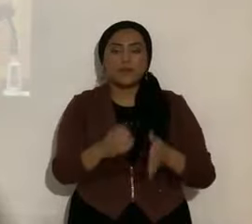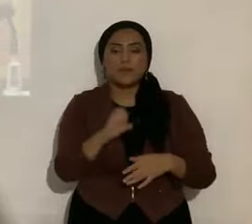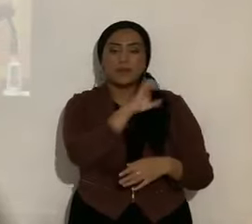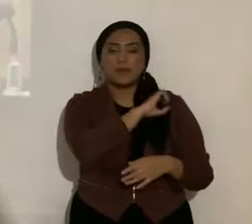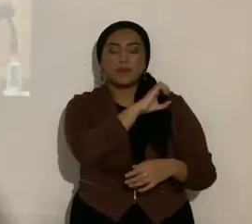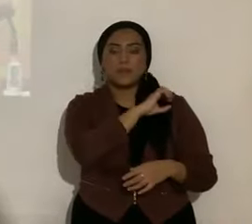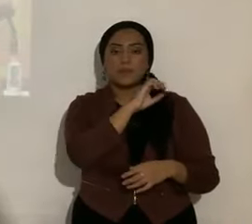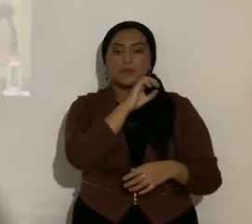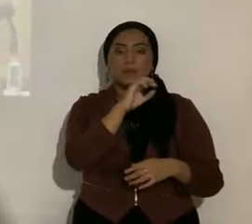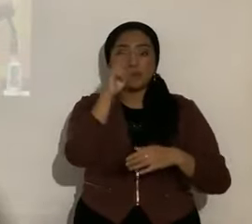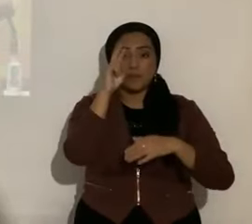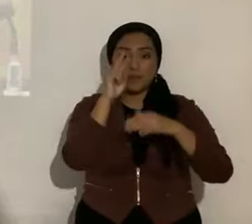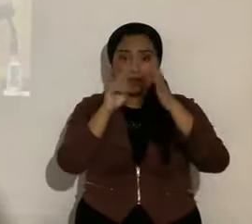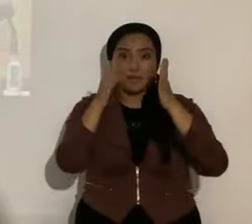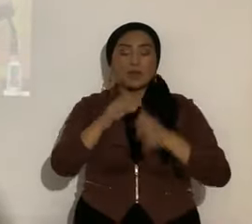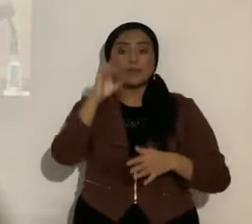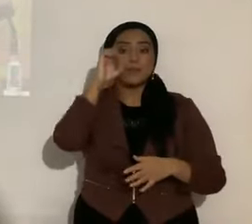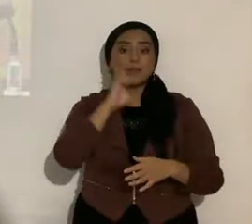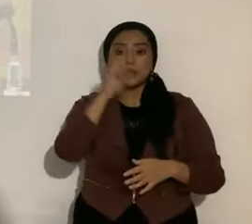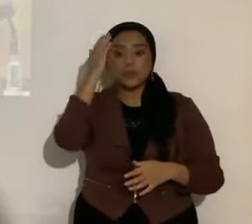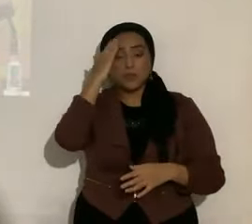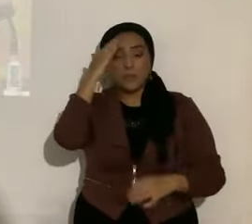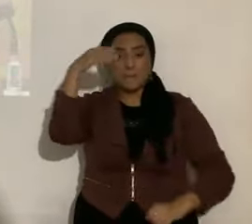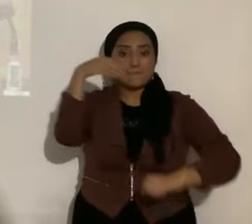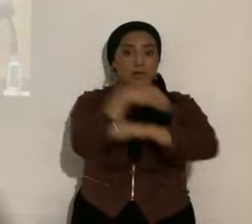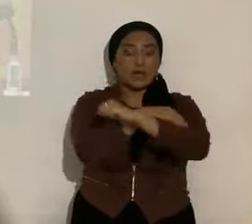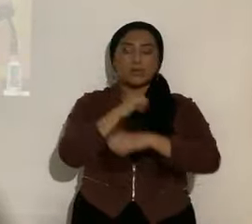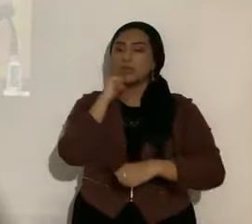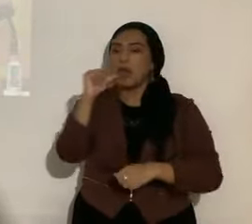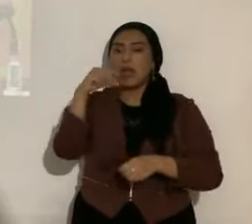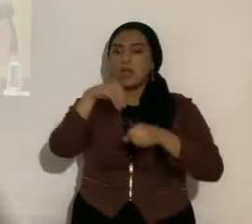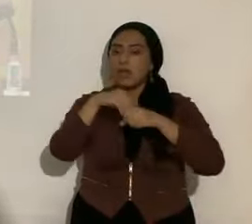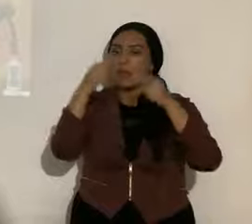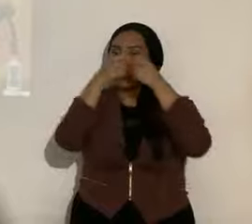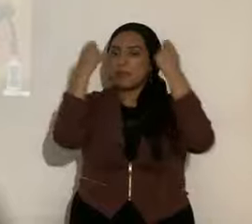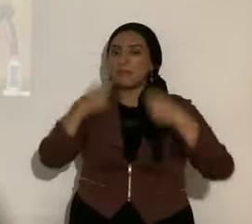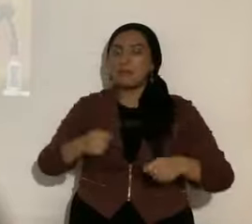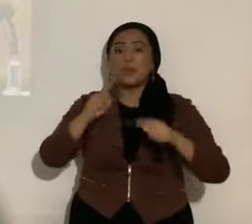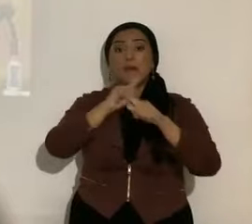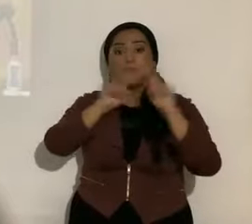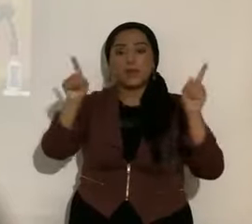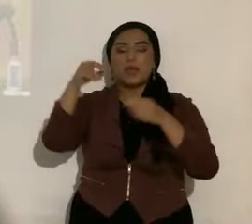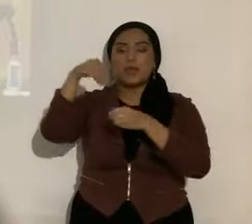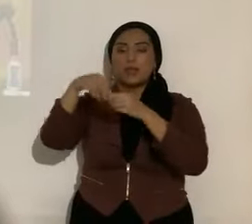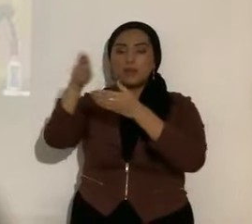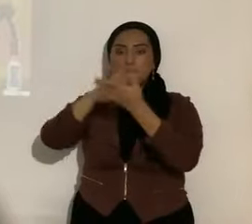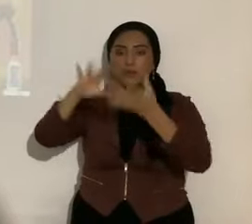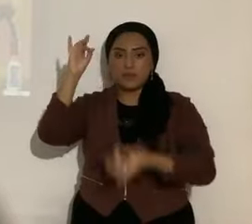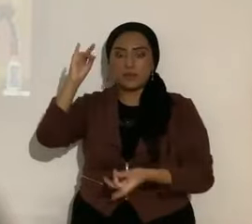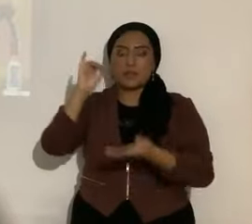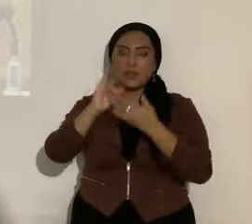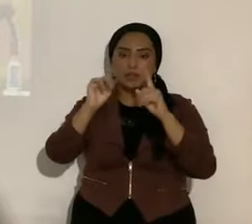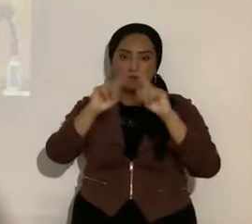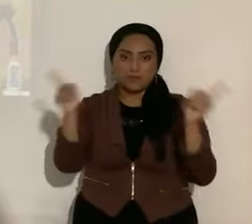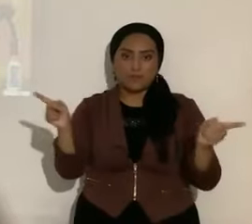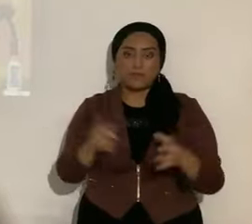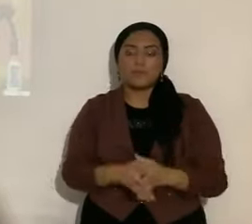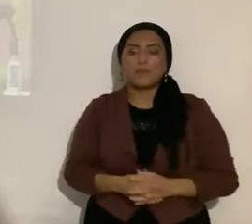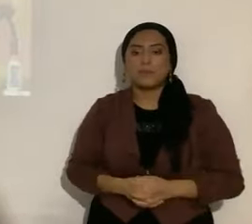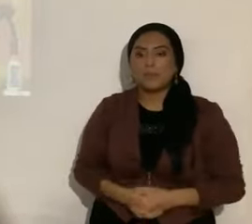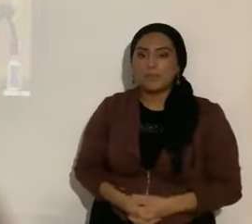sabía que el poder no estaba en el talit, sino en la presencia de Yahweh. Eso es lo que hace la diferencia, y una